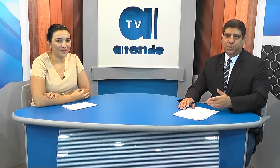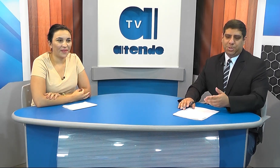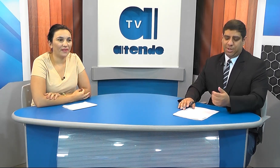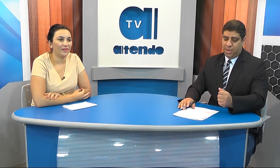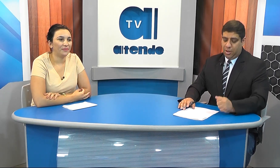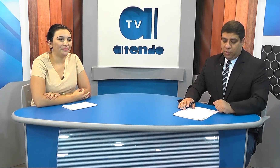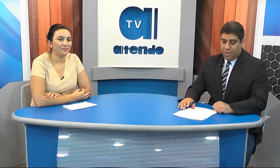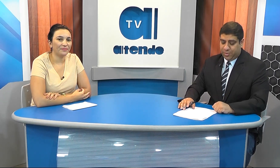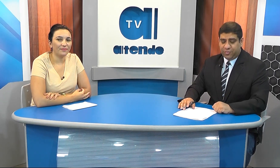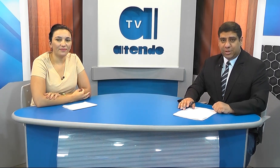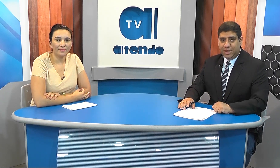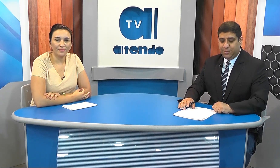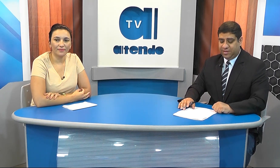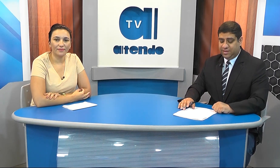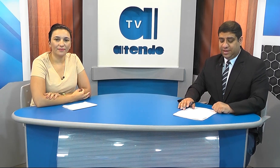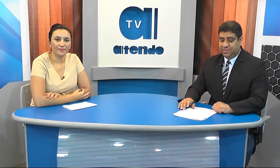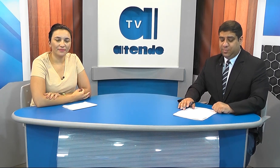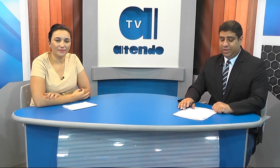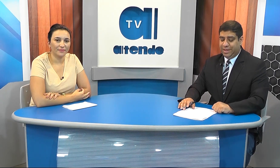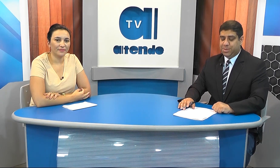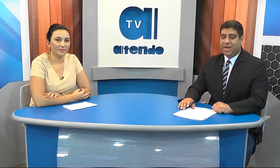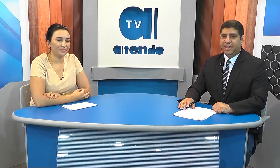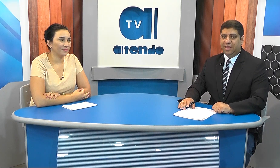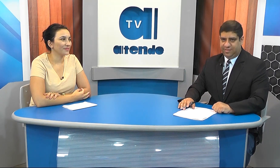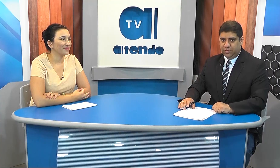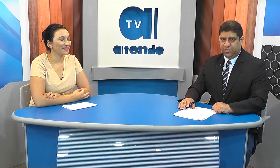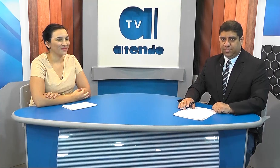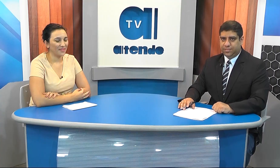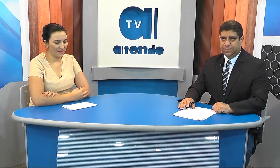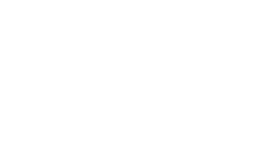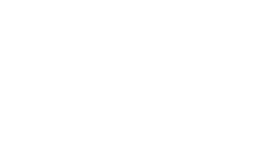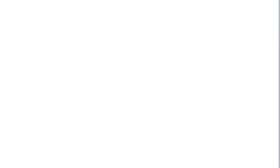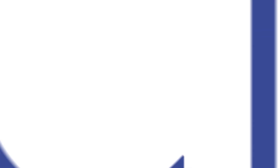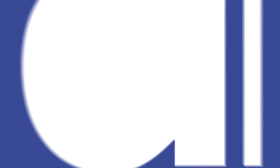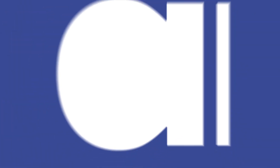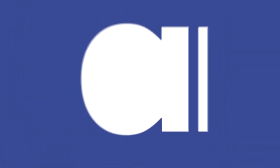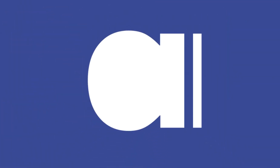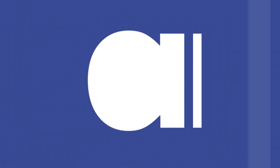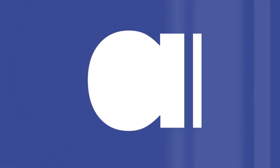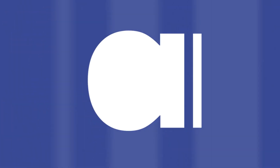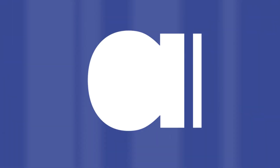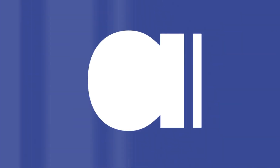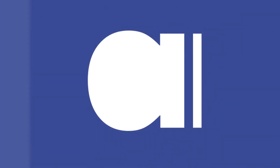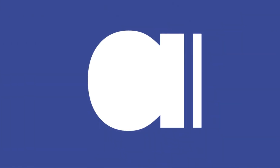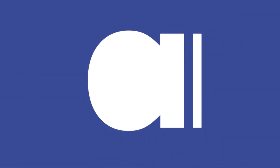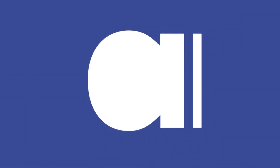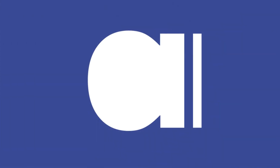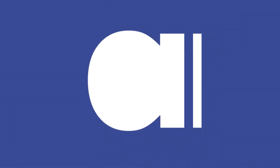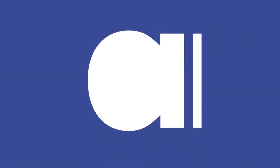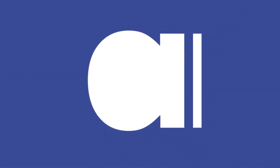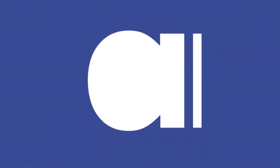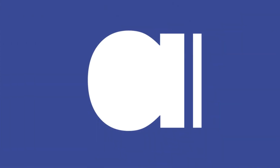hoje com a professora de Libras, Simoneide Maria da Silva.